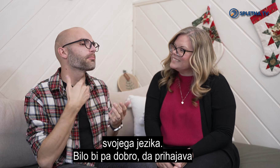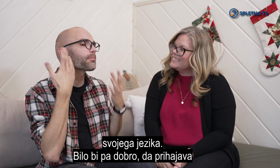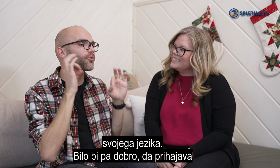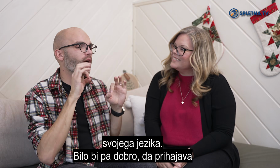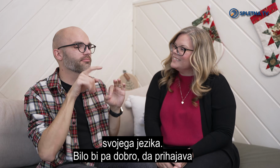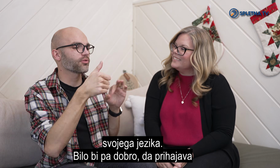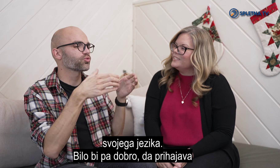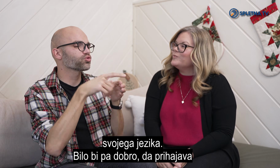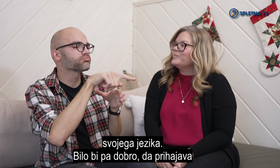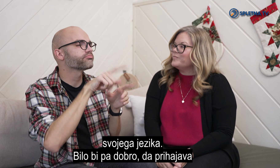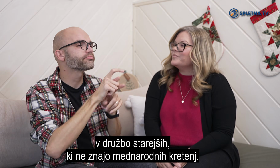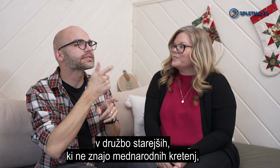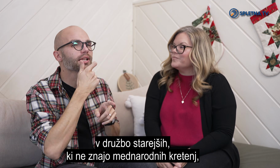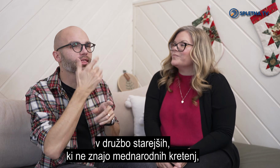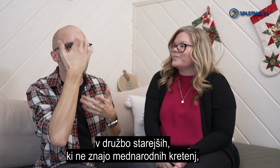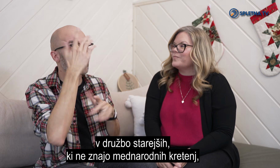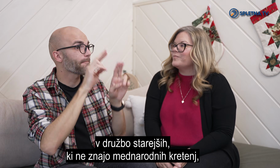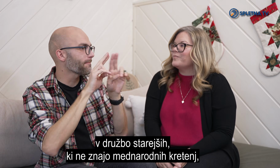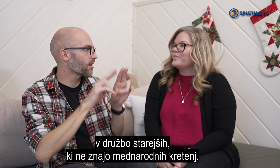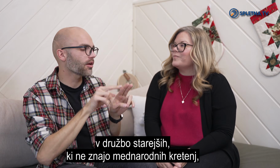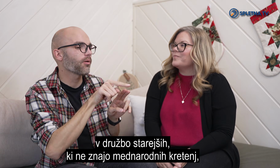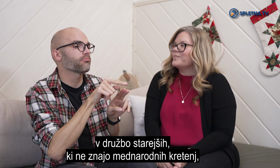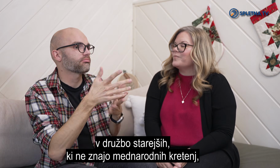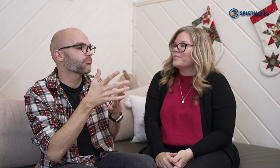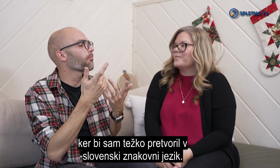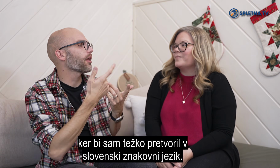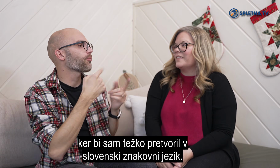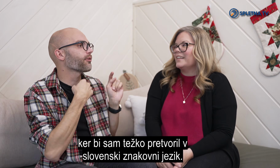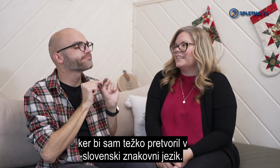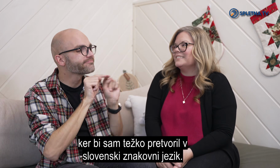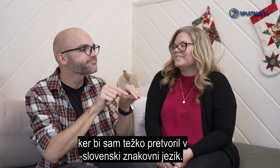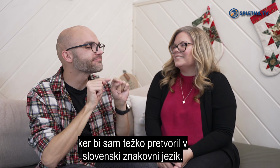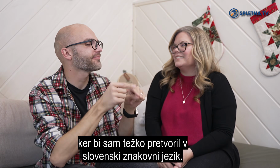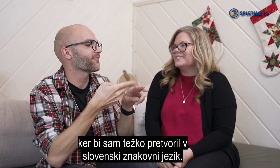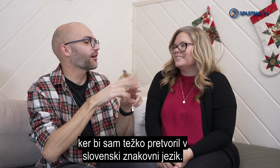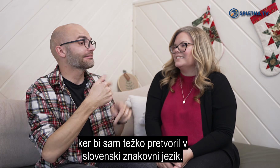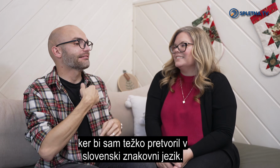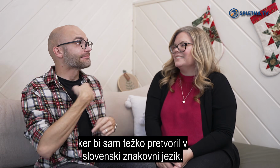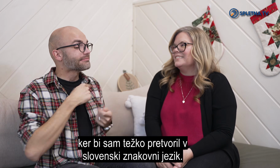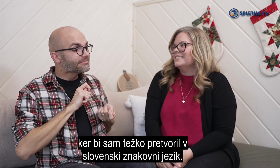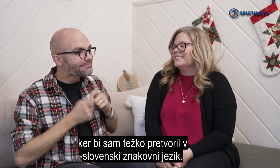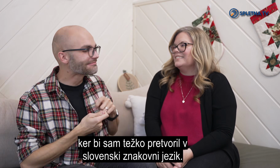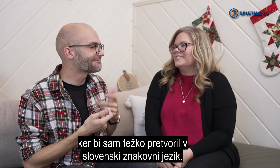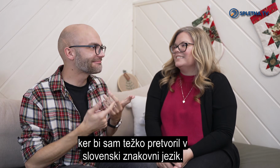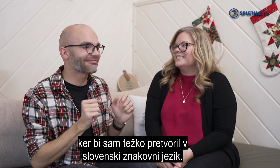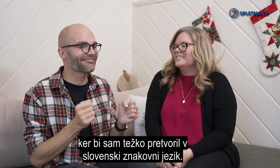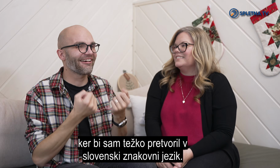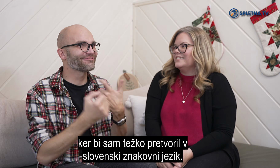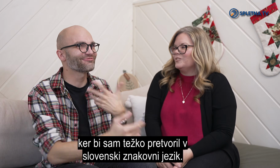Ne držijo se čisto svojega jezika. Bilo bi pa dobro, da prihajava v družbo starejših, ki ne znajo mednarodnih kretenj, ker bi